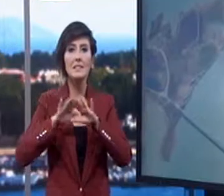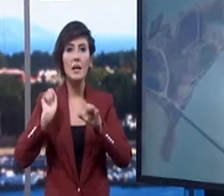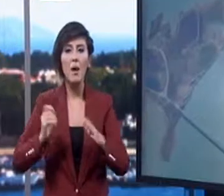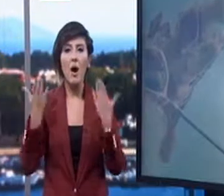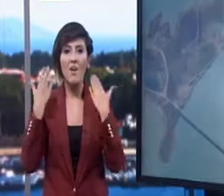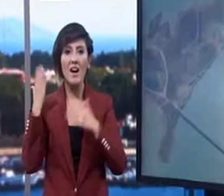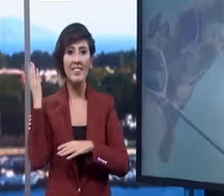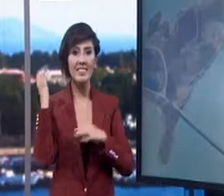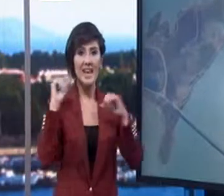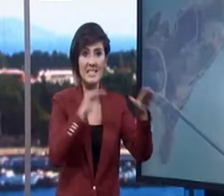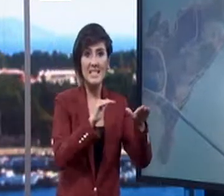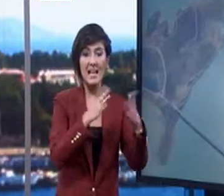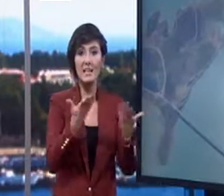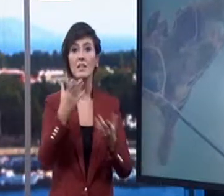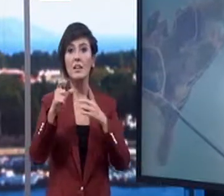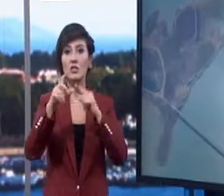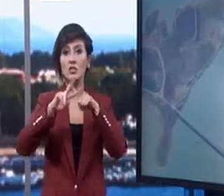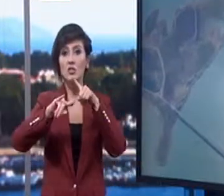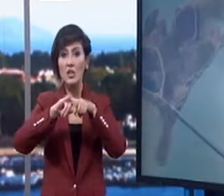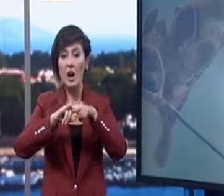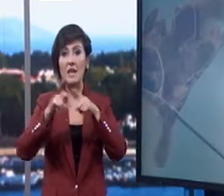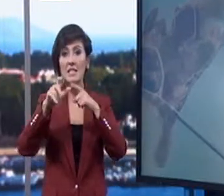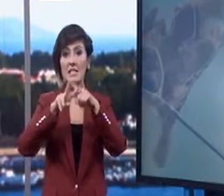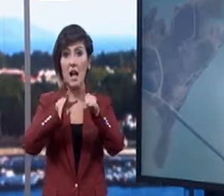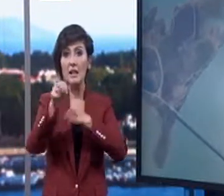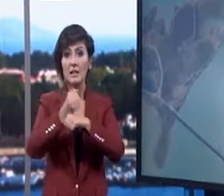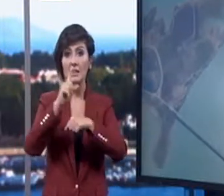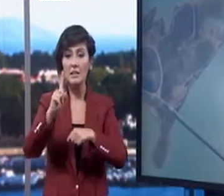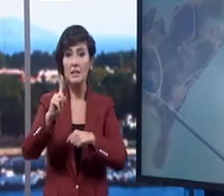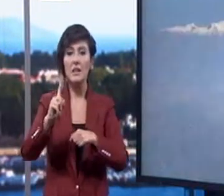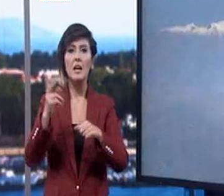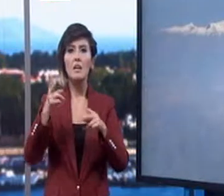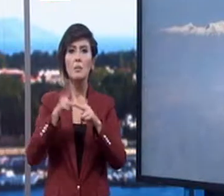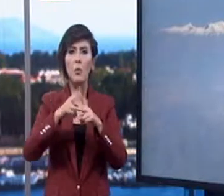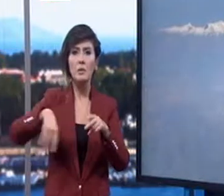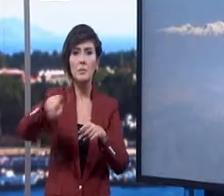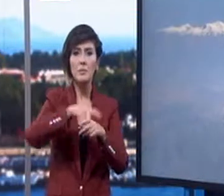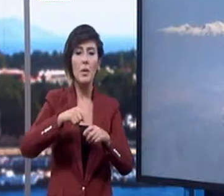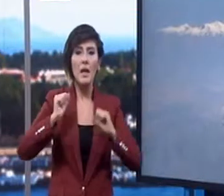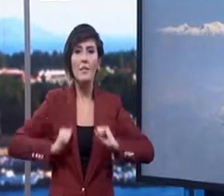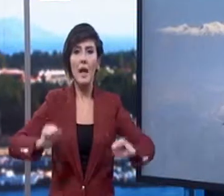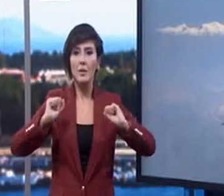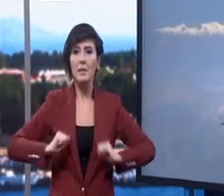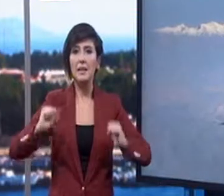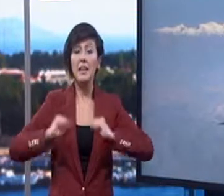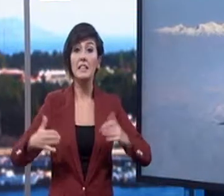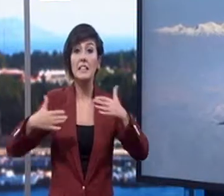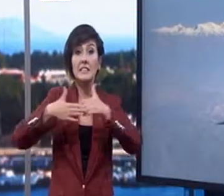ve Süleyman Şah Saygı Karakolu'nun korunmasına yönelik planlanan müşterek harekatın tatbikatını gece şartlarında